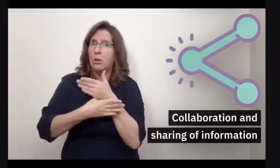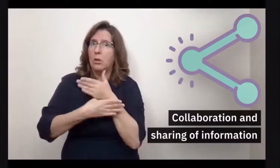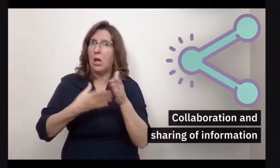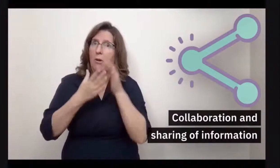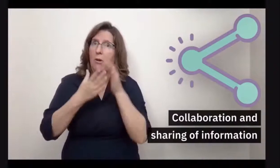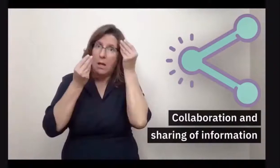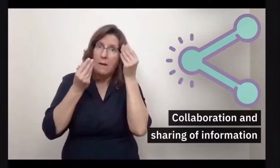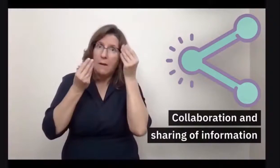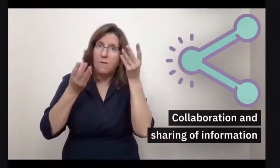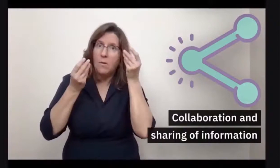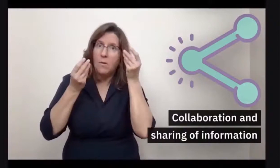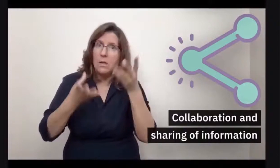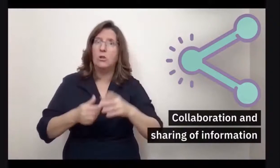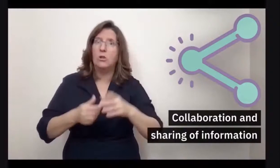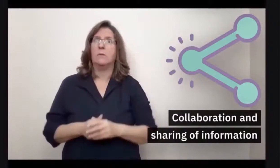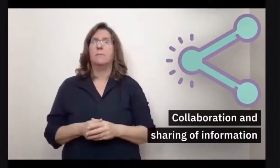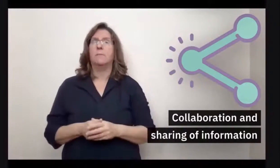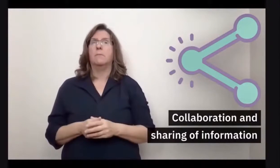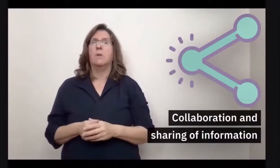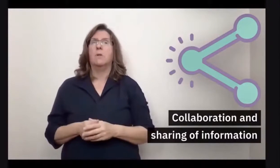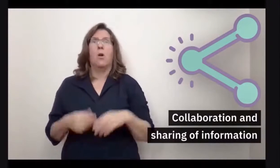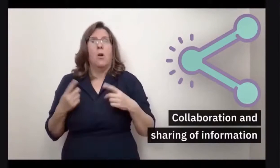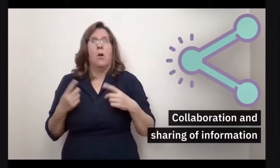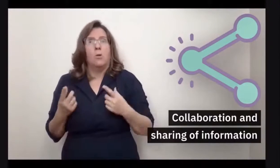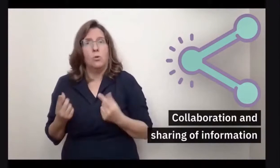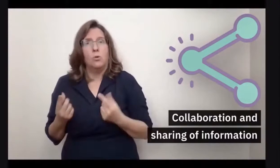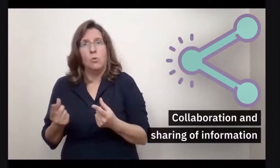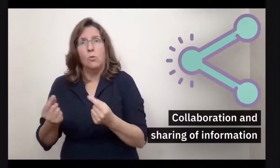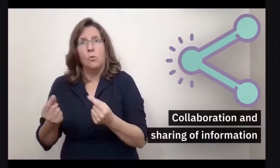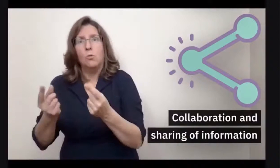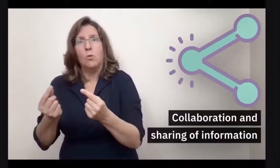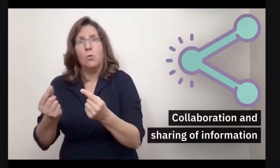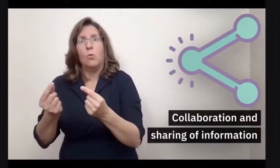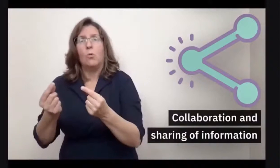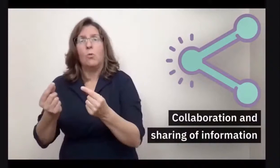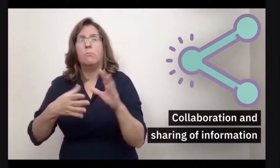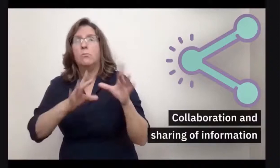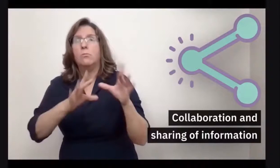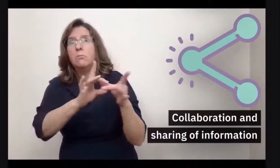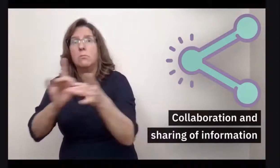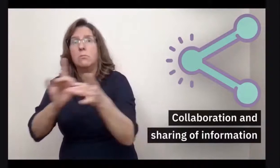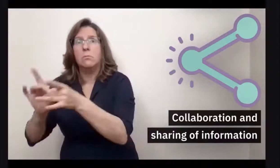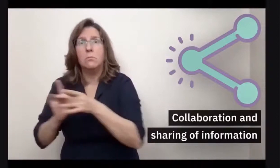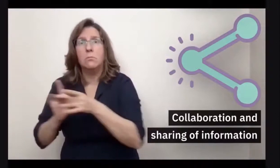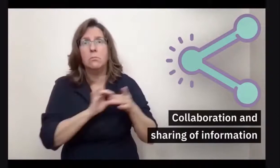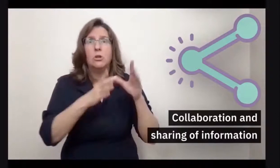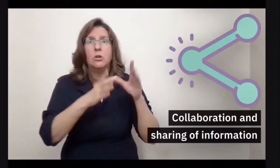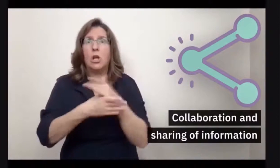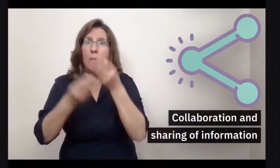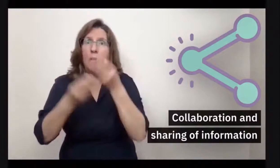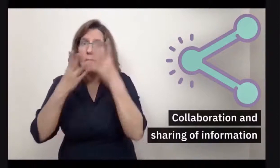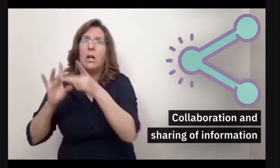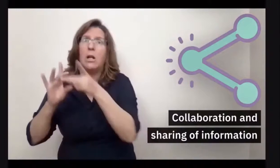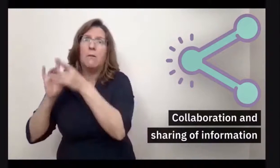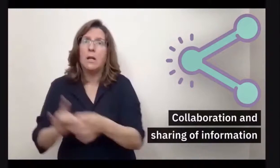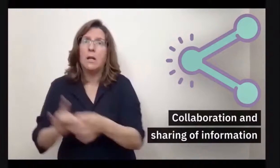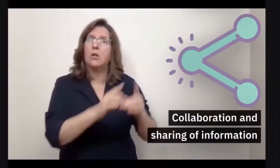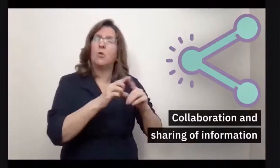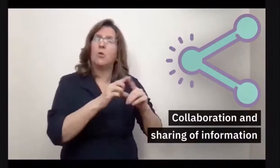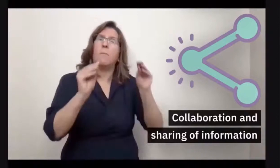producir estos recursos. Conectan los principios y tiene que ver con iniciar y mantener la conexión con la comunidad